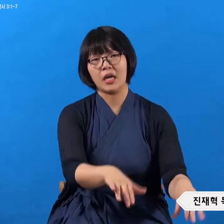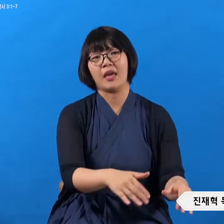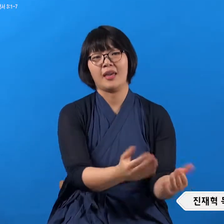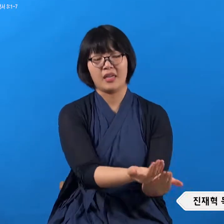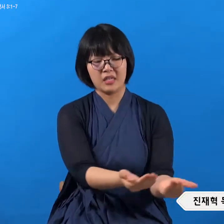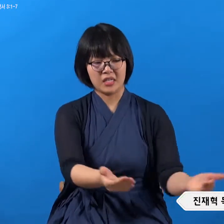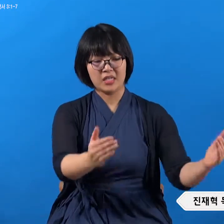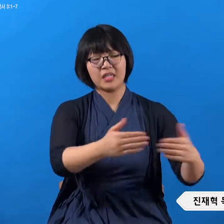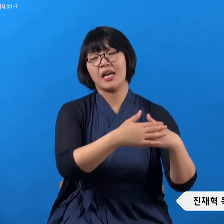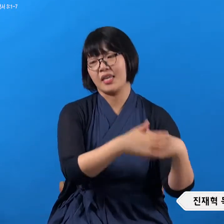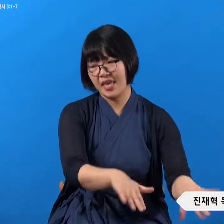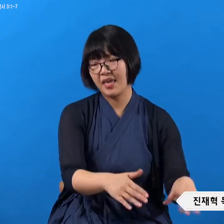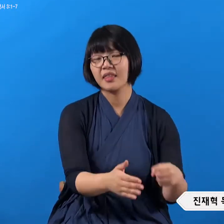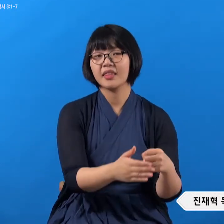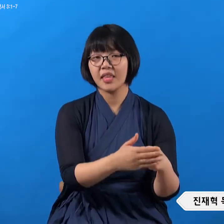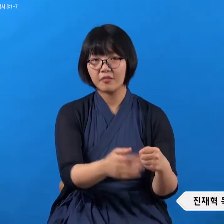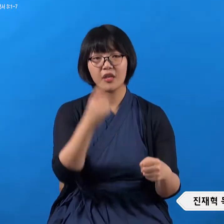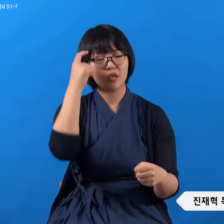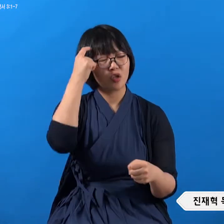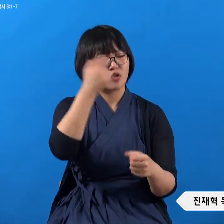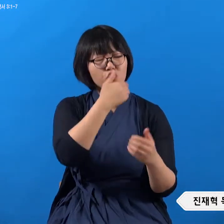알아 귀히 여기라.